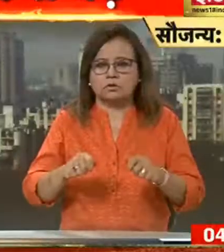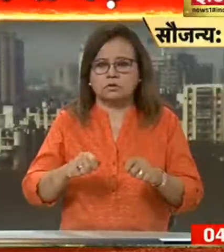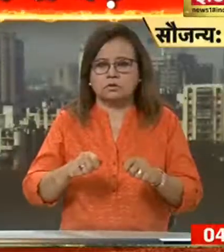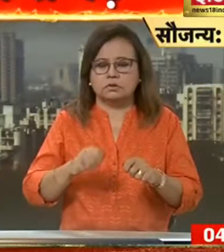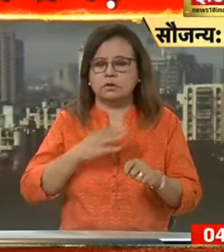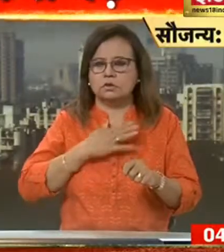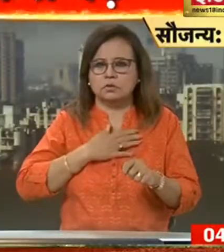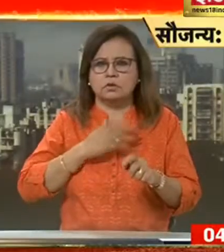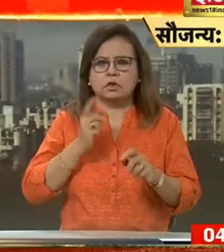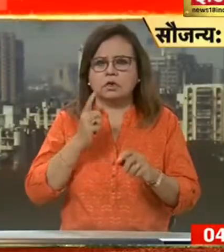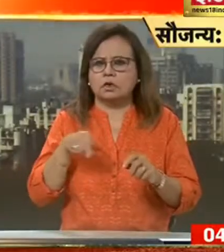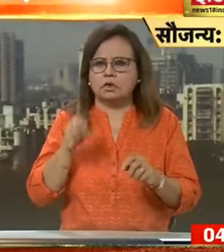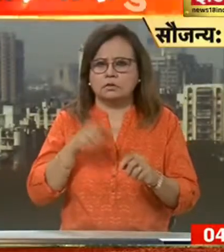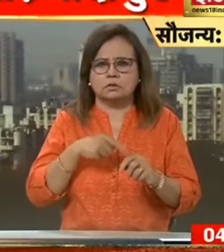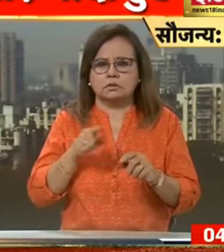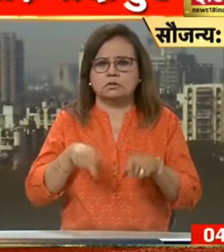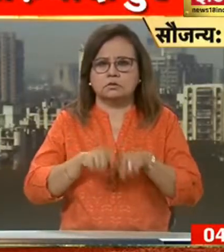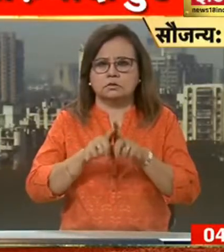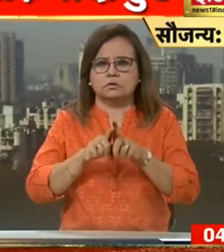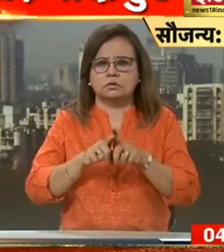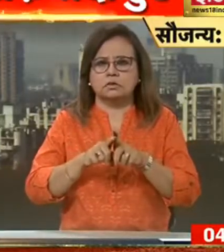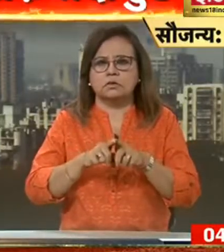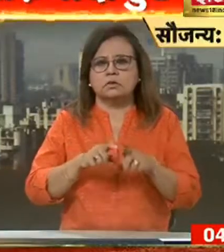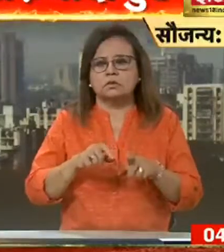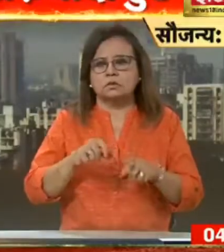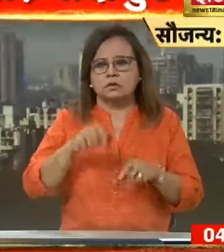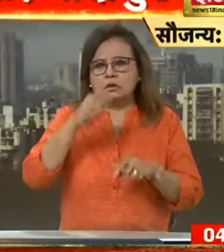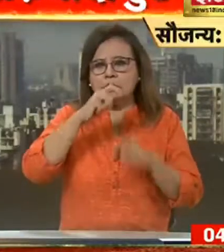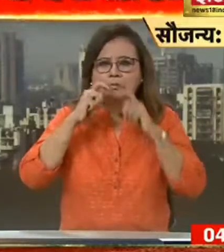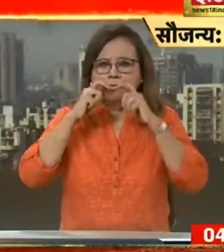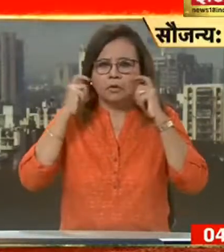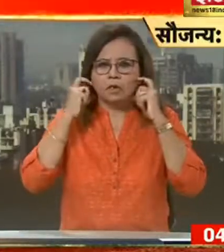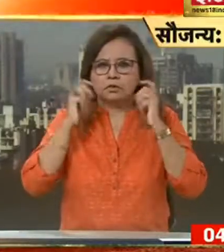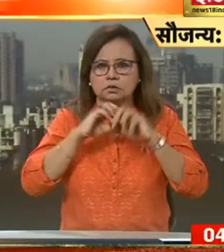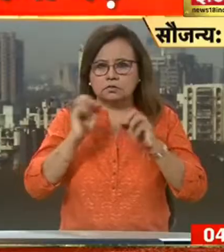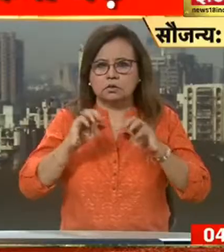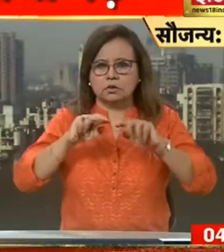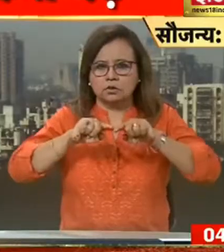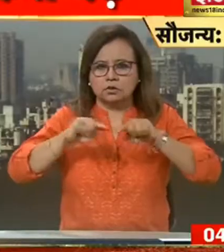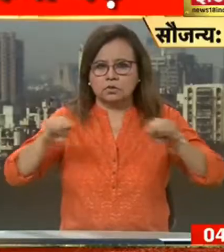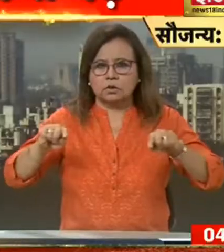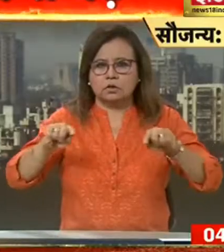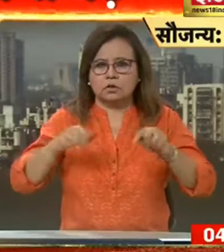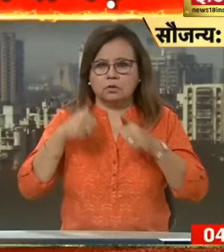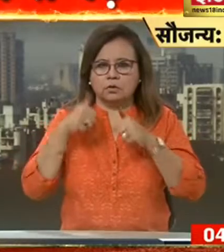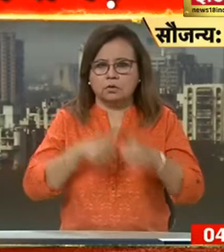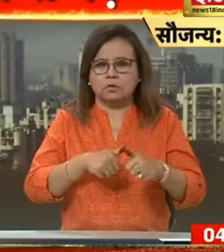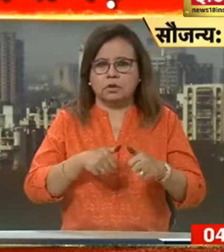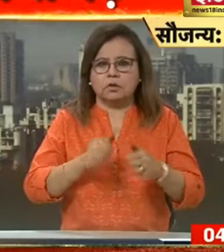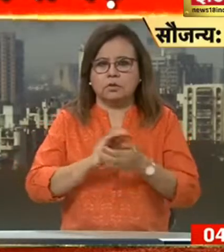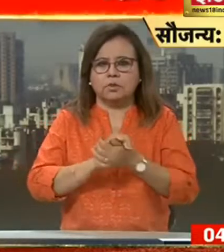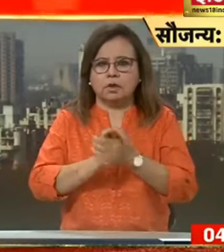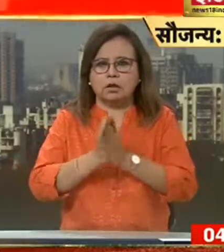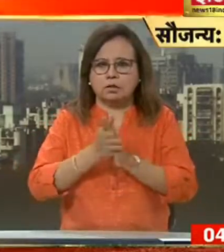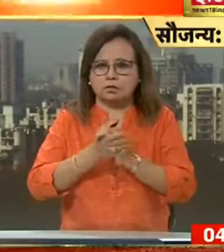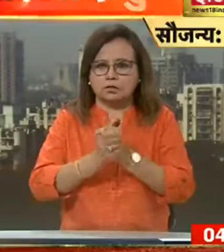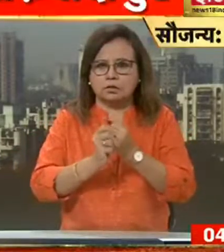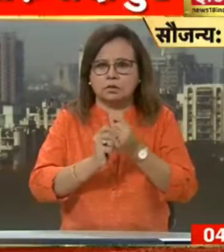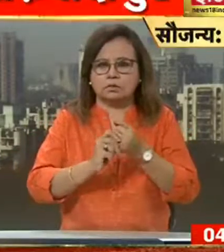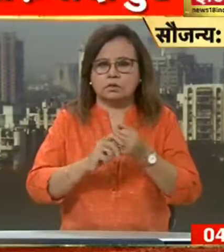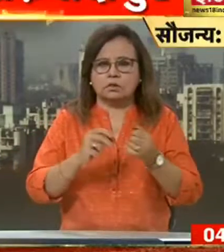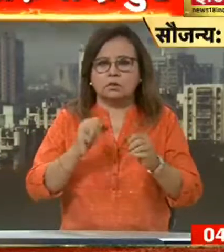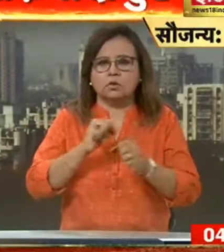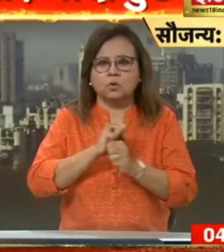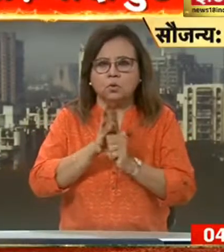सब्सक्राइब करें इसके साथियों ने देशवासियों से मास्क पहनने का पालन करने और अपने हाथों को दैनिक भास्कर